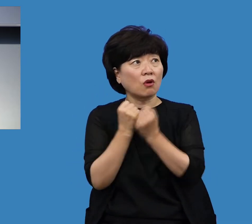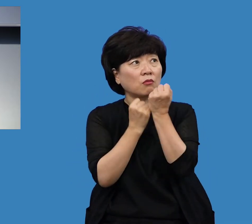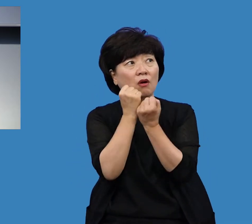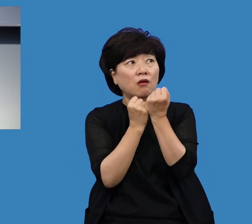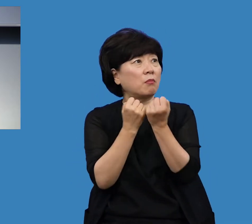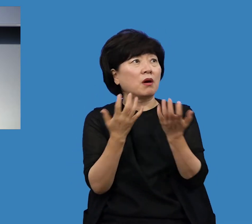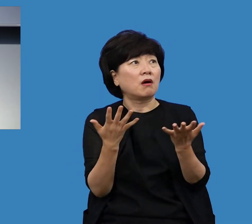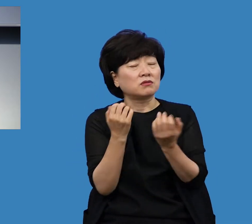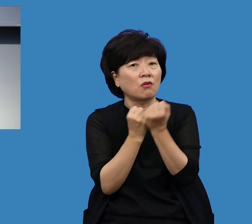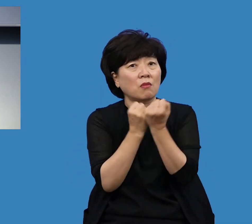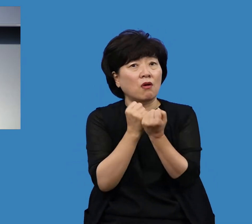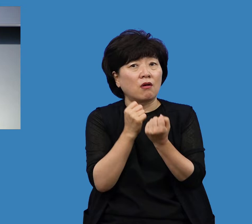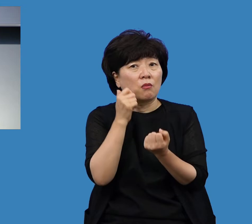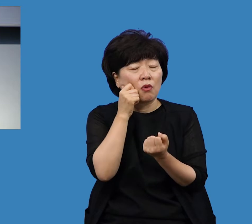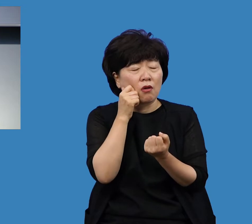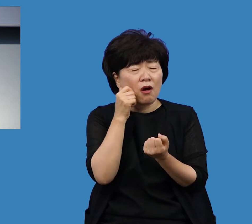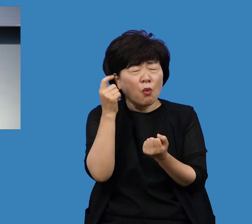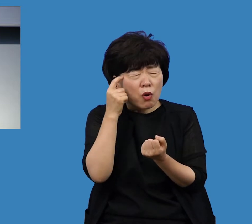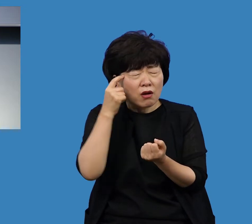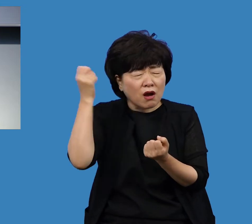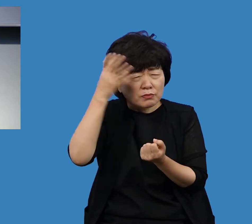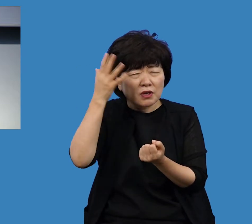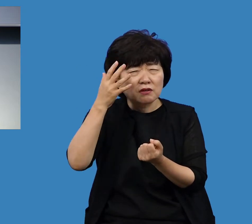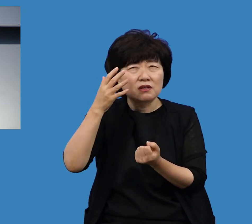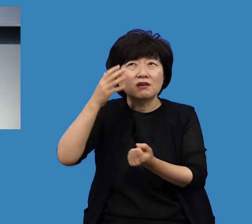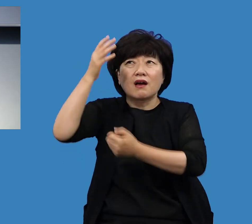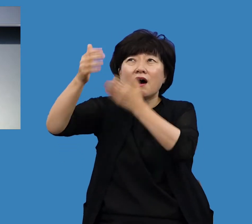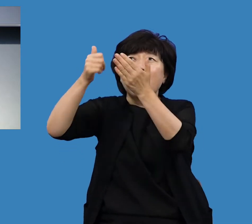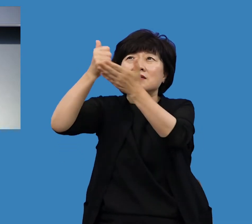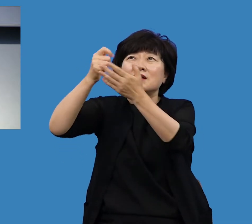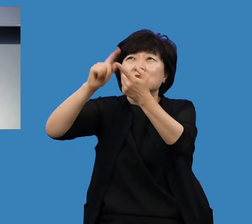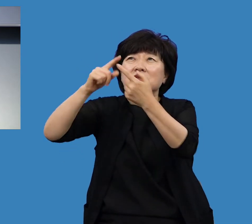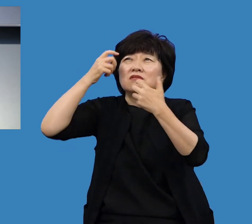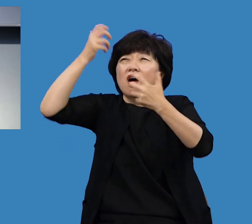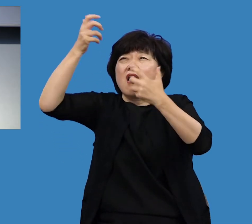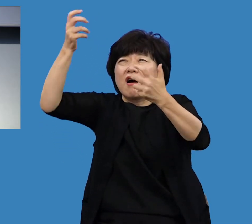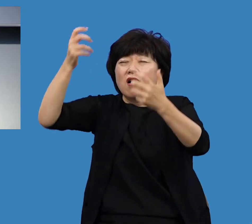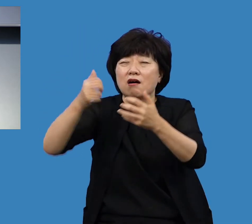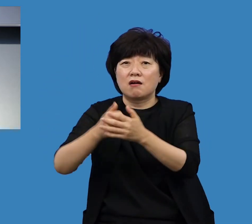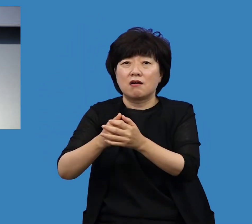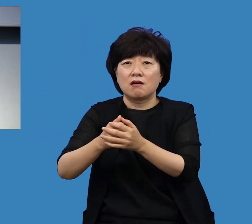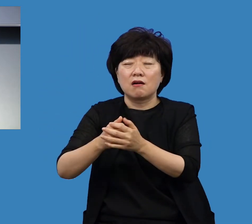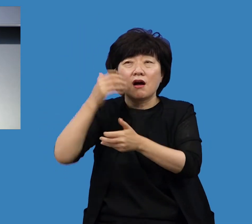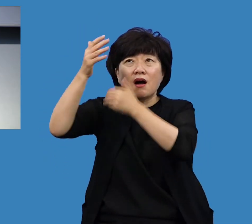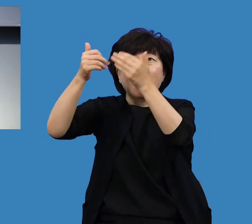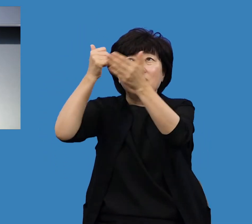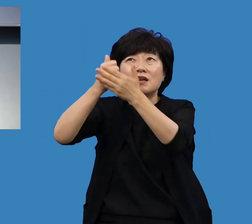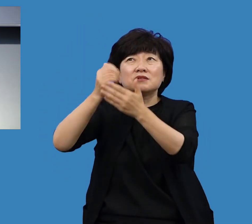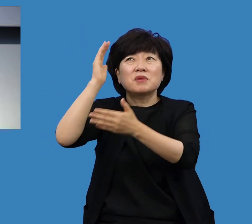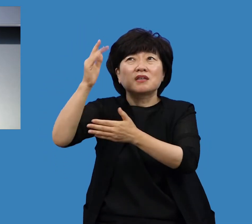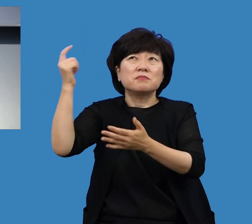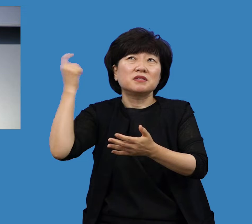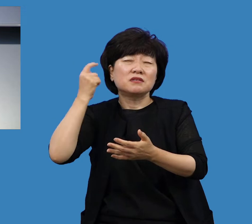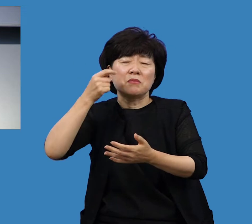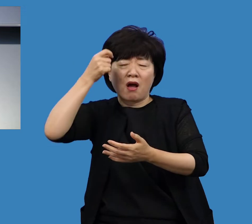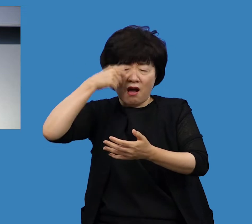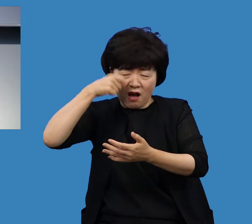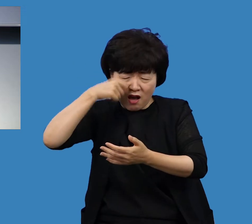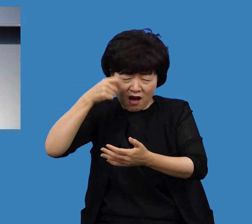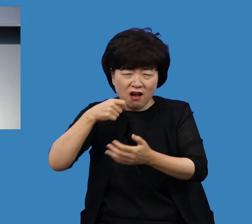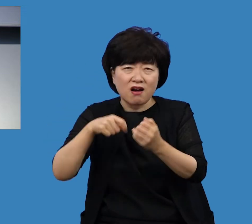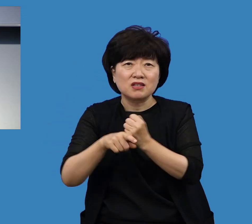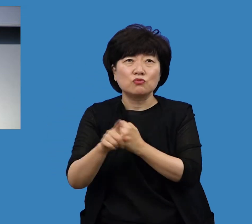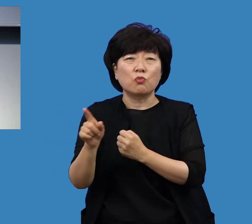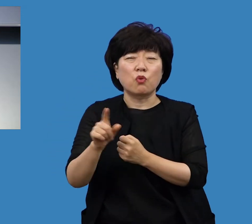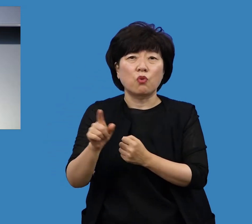내가 왜 갑자기 하나님 나라라 그러면 눈물이 나는지, 왜 갑자기 하나님에 대해서 더 많이 알고 싶어졌는지, 이 갈망에 대해서 설명할 수가 없어요.